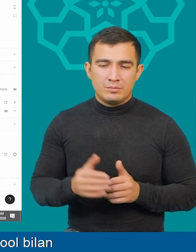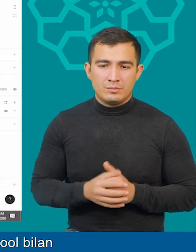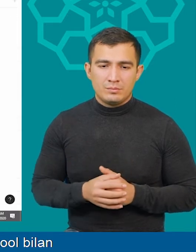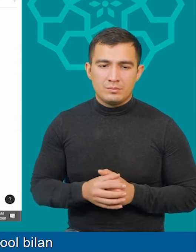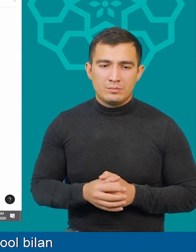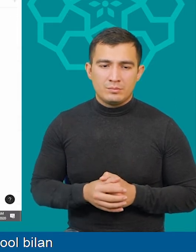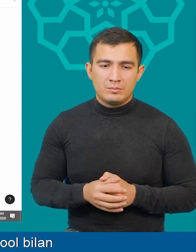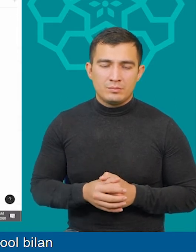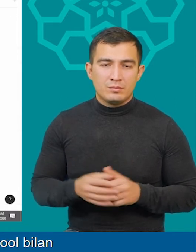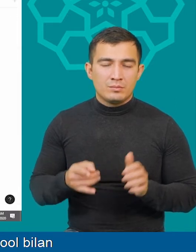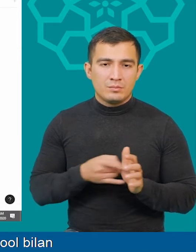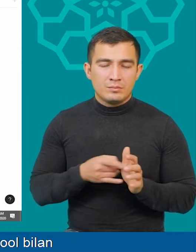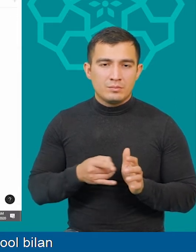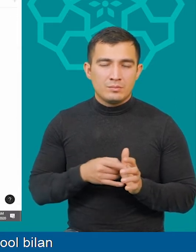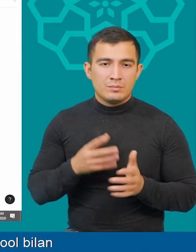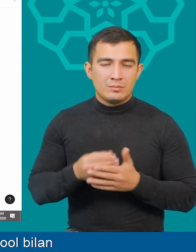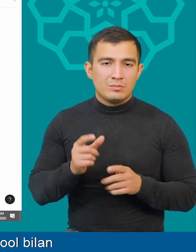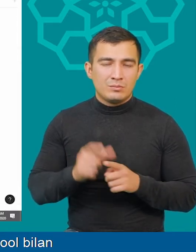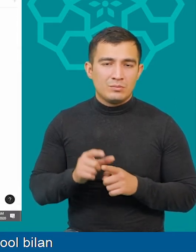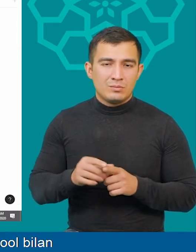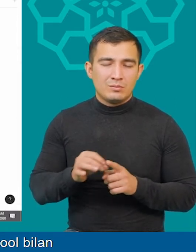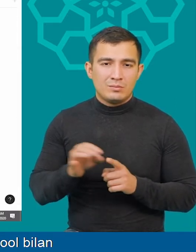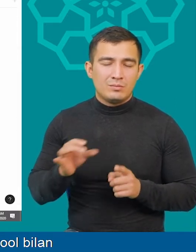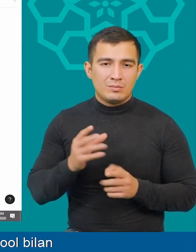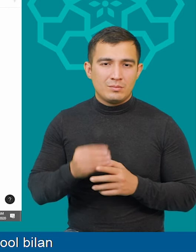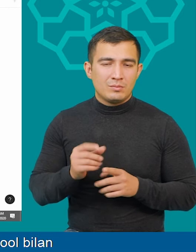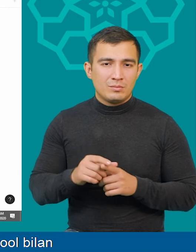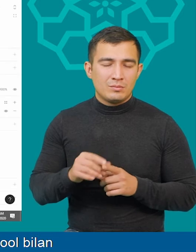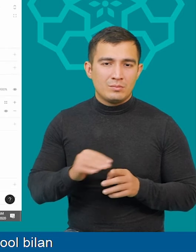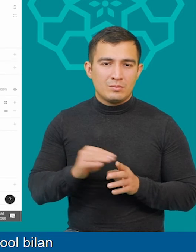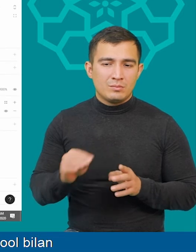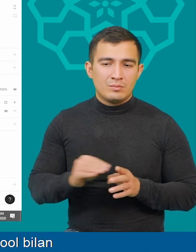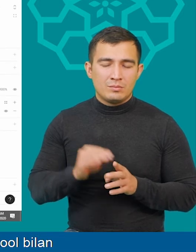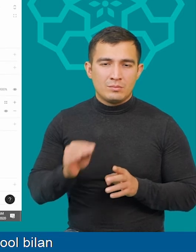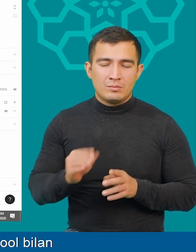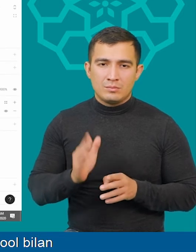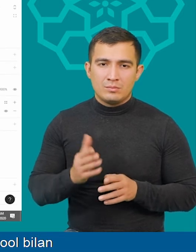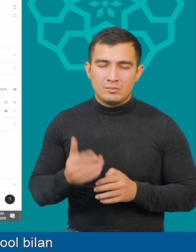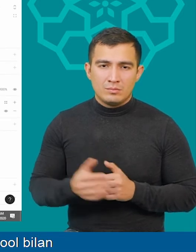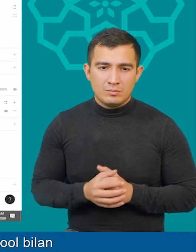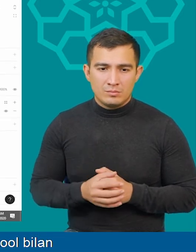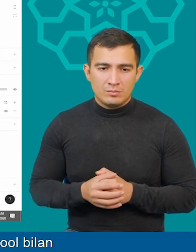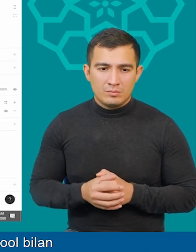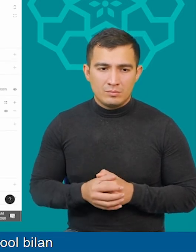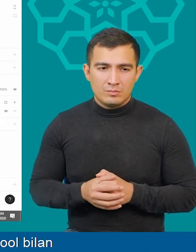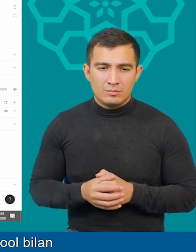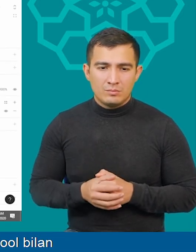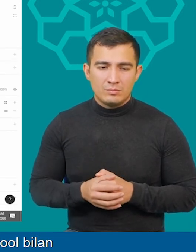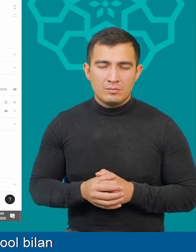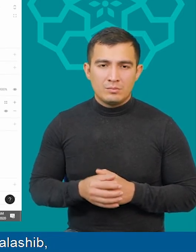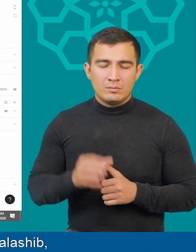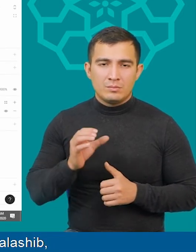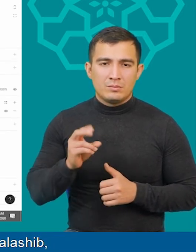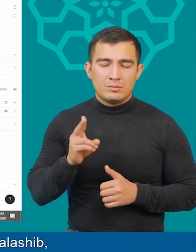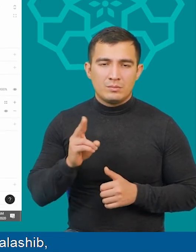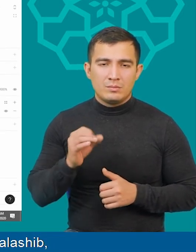Instagram post. Mana o'z holatiga qaytdi. Hammasi yaxshi bo'ldi. Endi buni bize scale tool